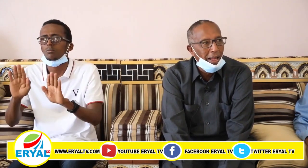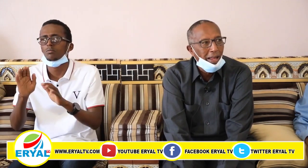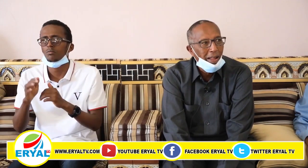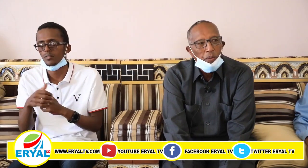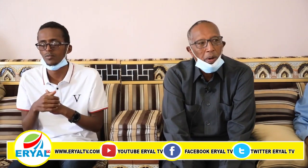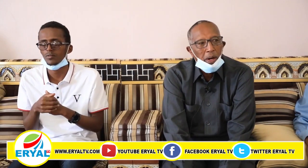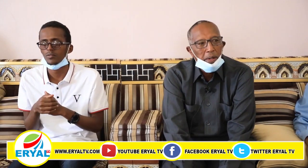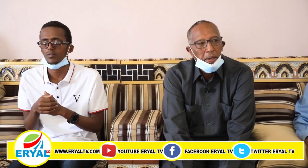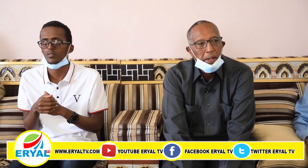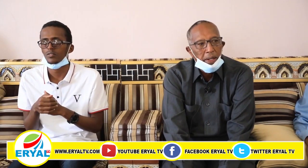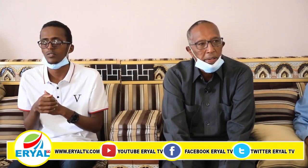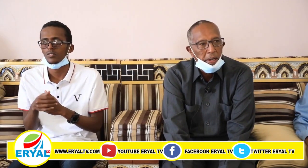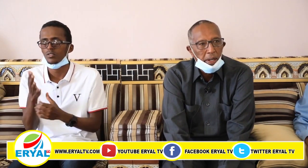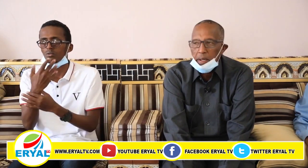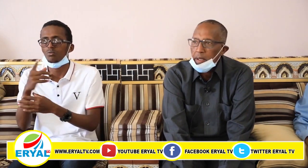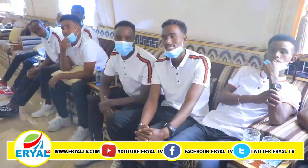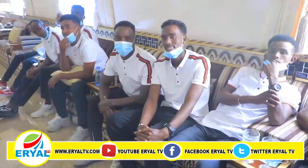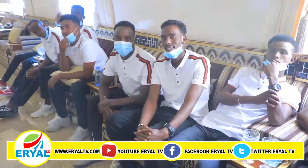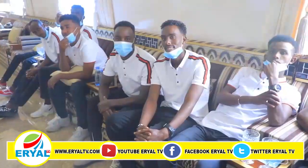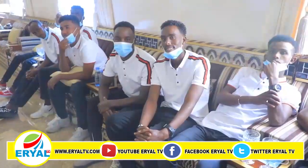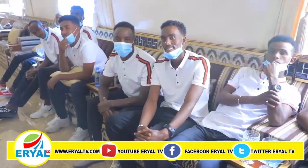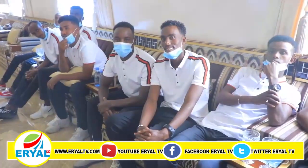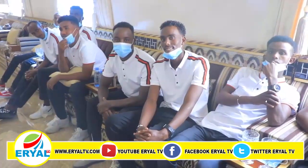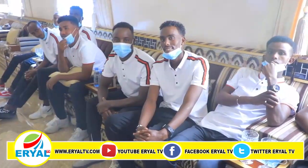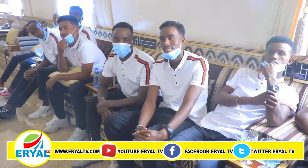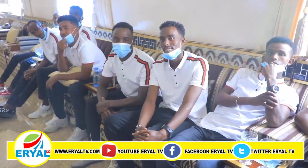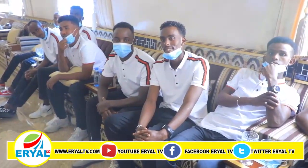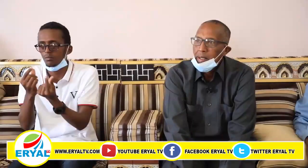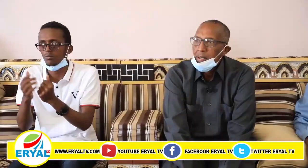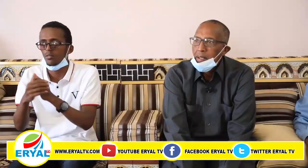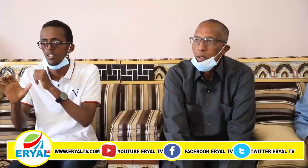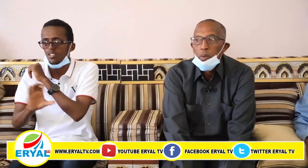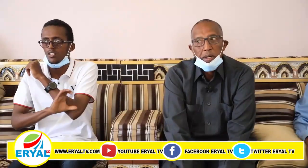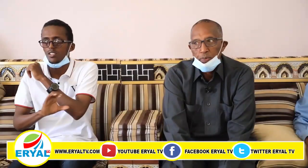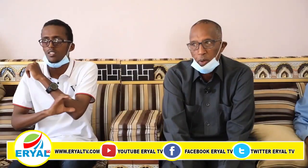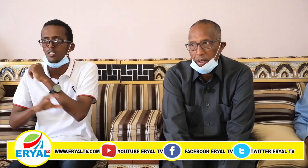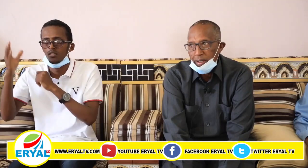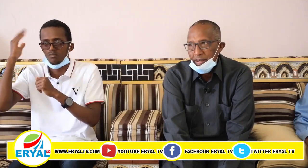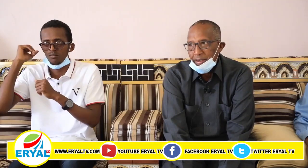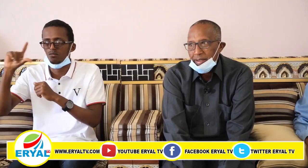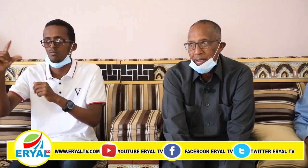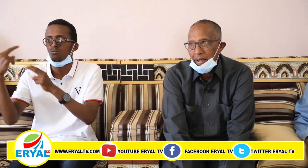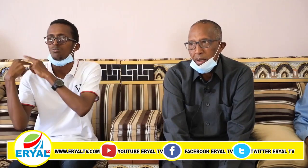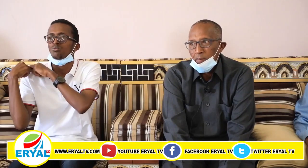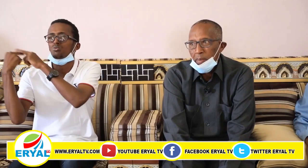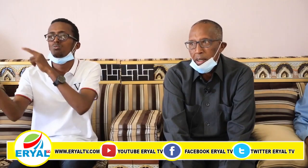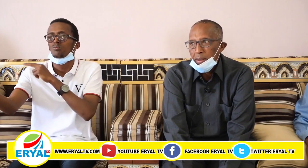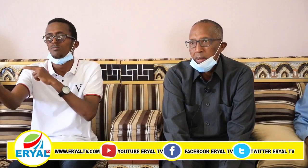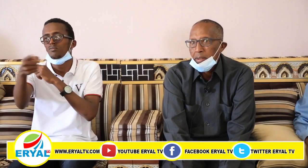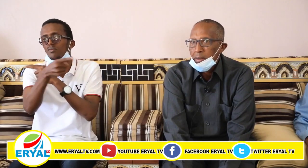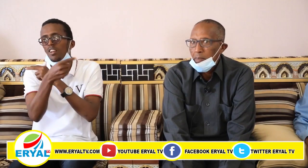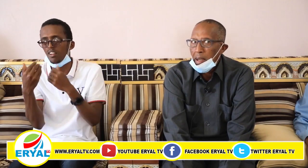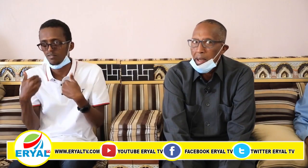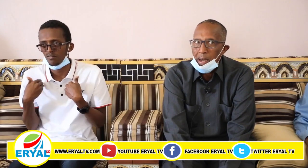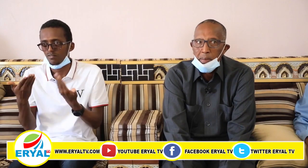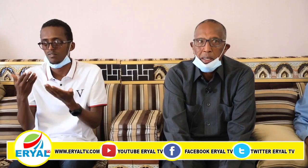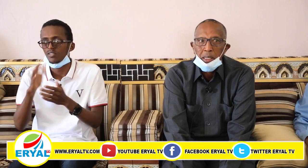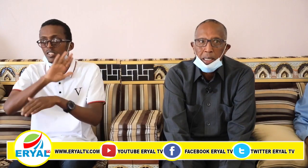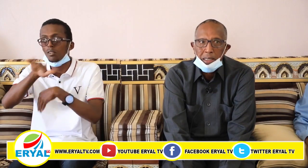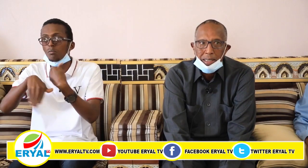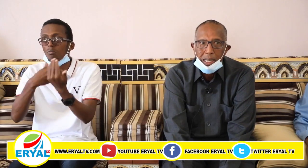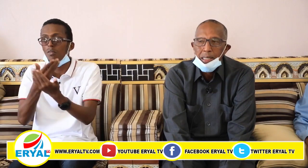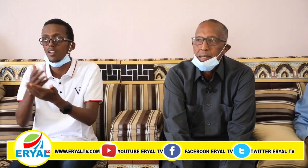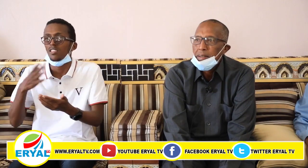Ta kale waxaan ilaahay ka rajeynayaa inaad idinku halkaa ka sii wadaan xilliyan baad fuulaya inaad dhammaan dadka baahiyaha